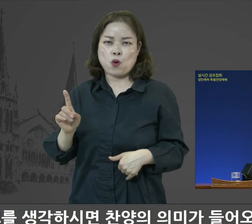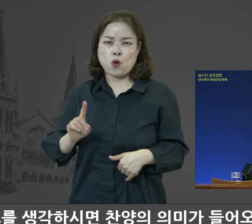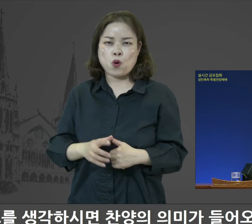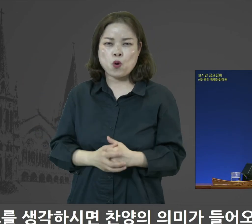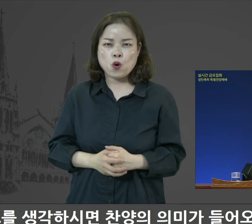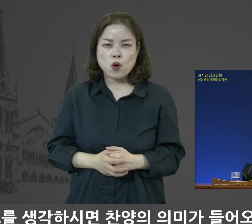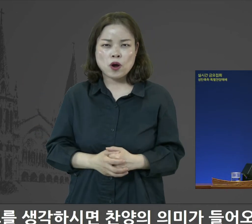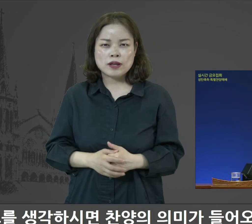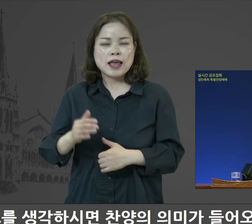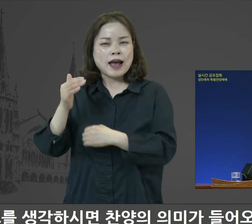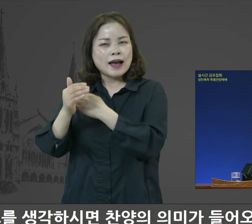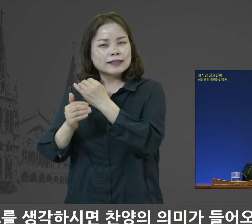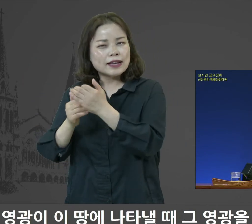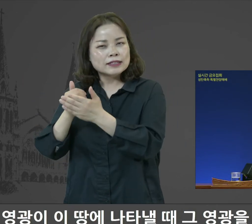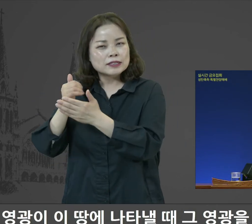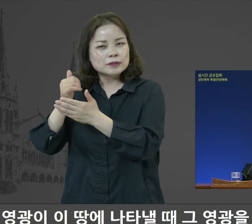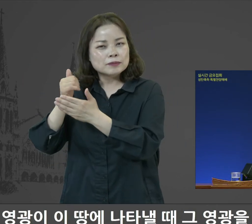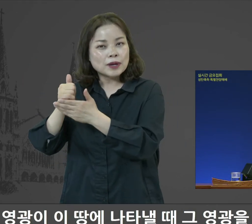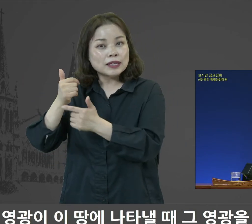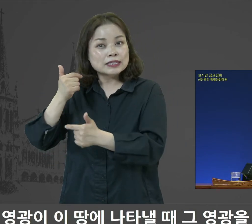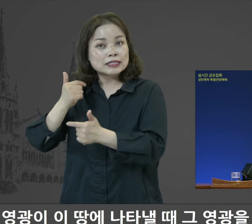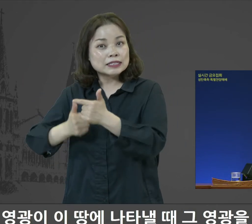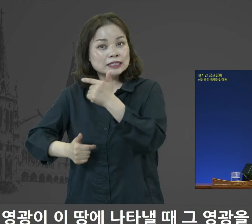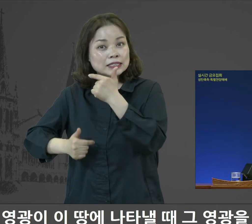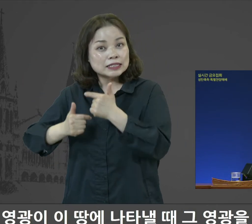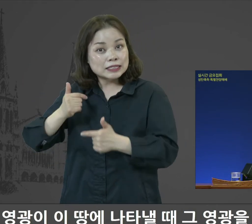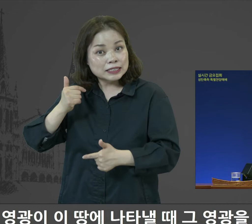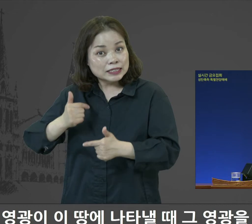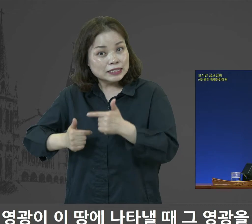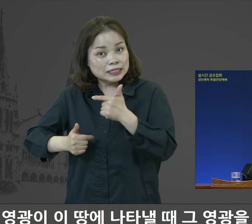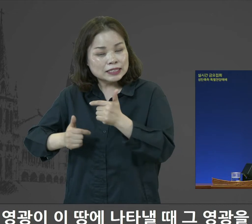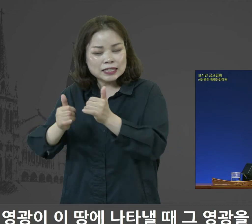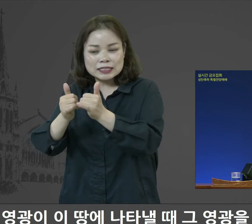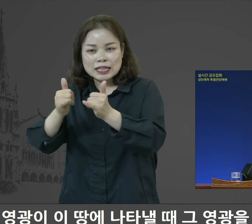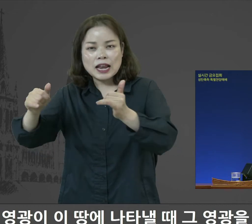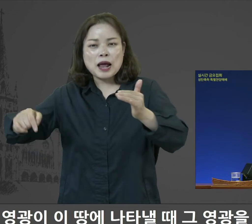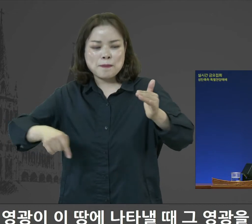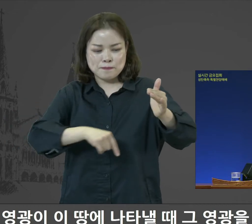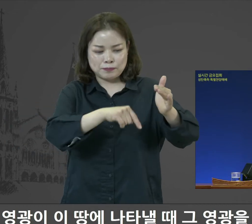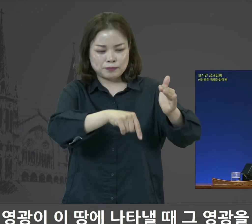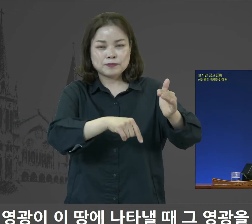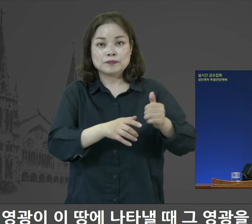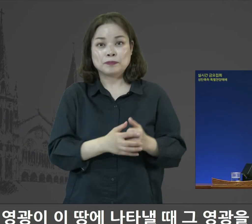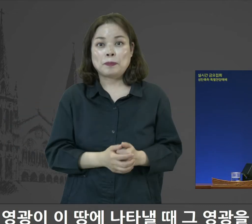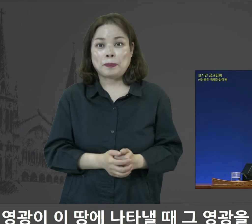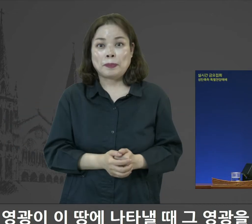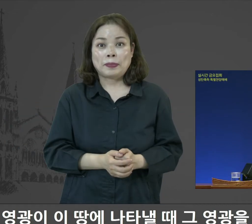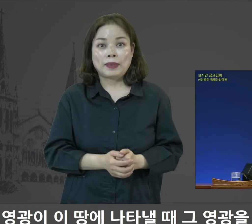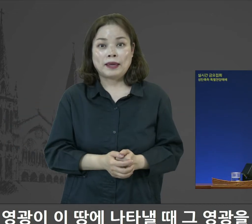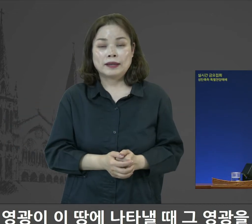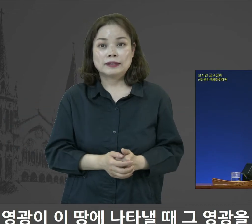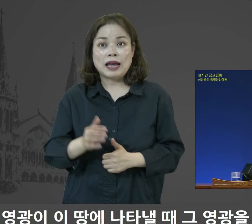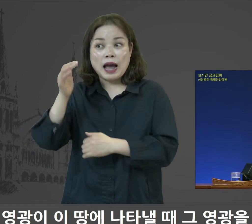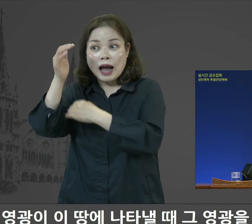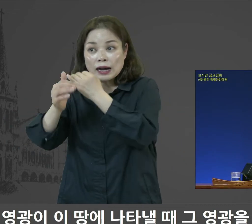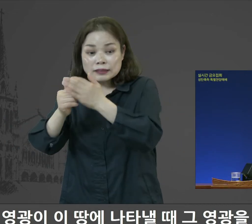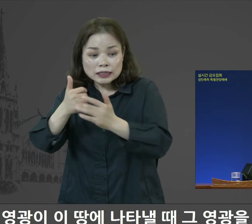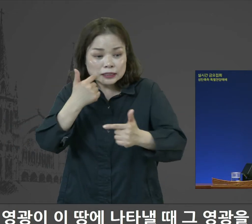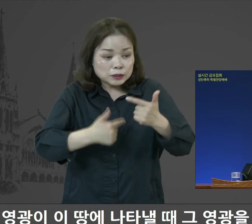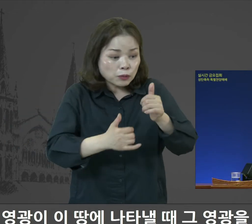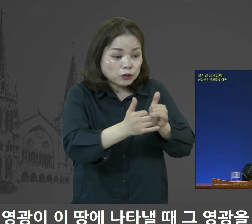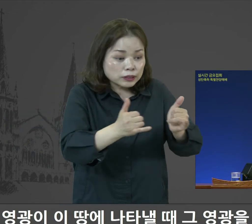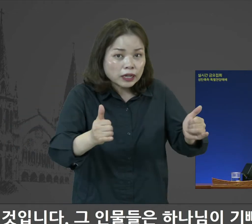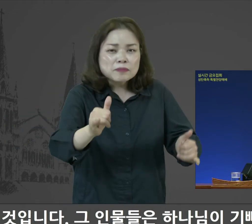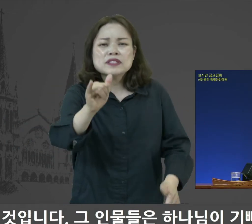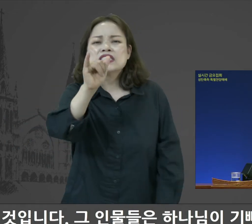누굽니까? 하나님이 기뻐하신 사람들이라는 겁니다. 하나님이 기뻐하신